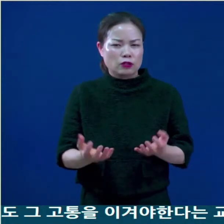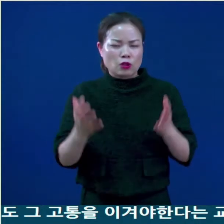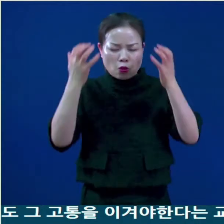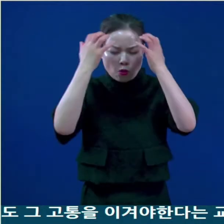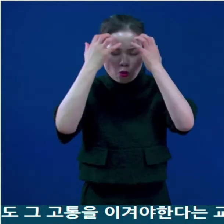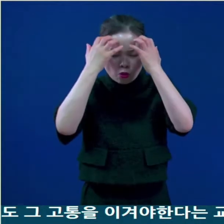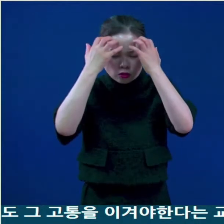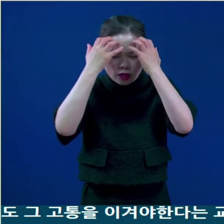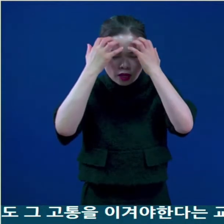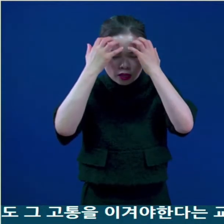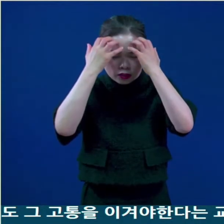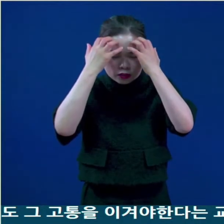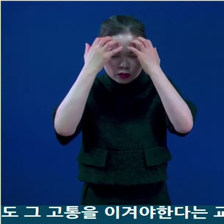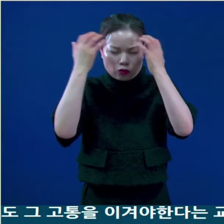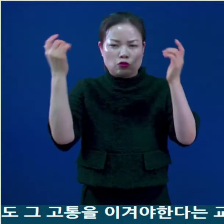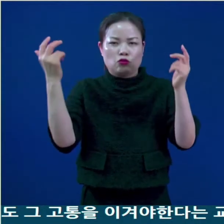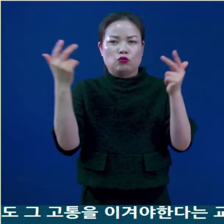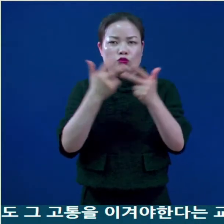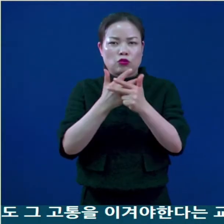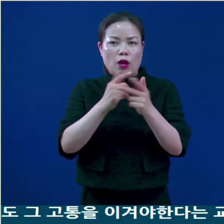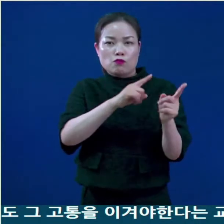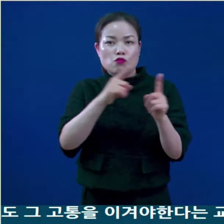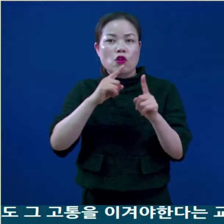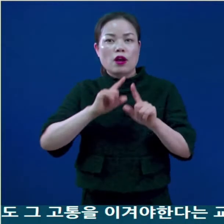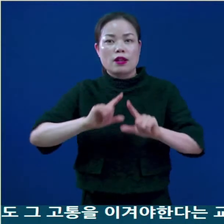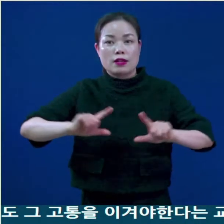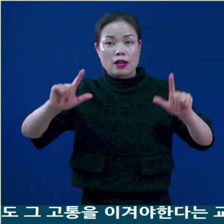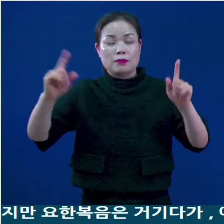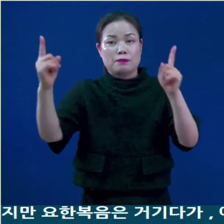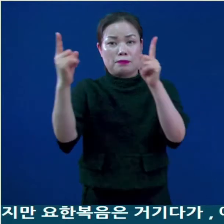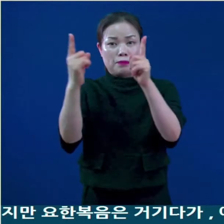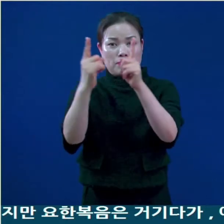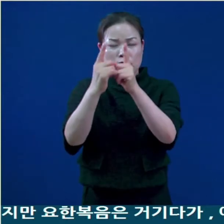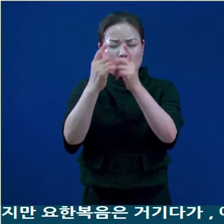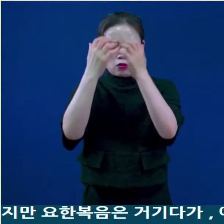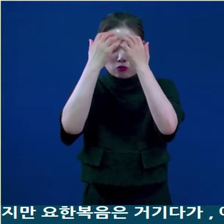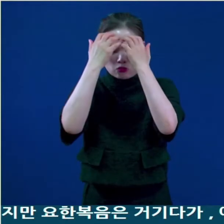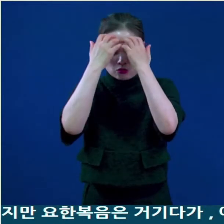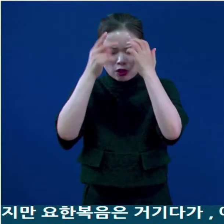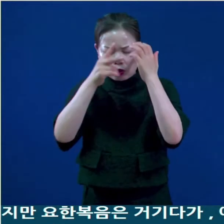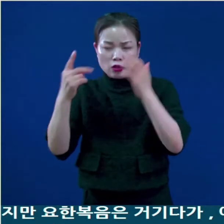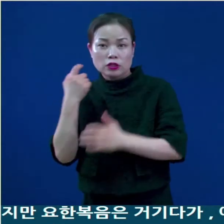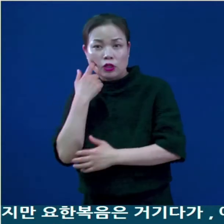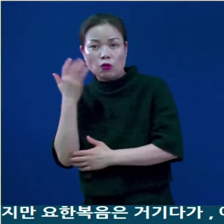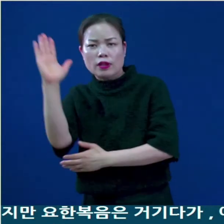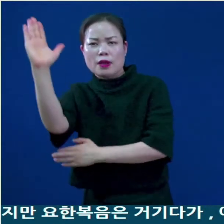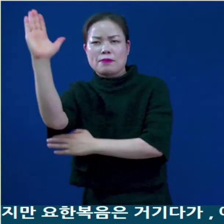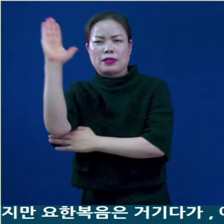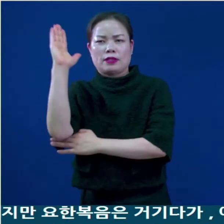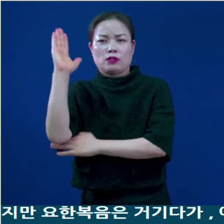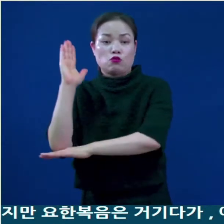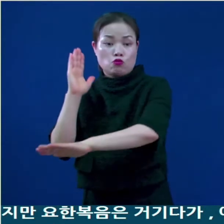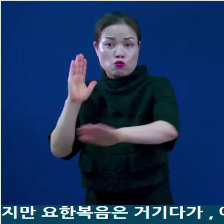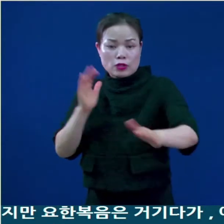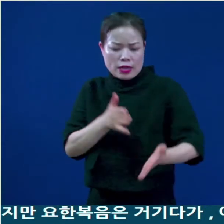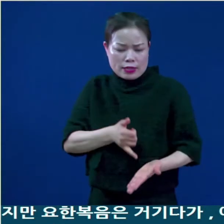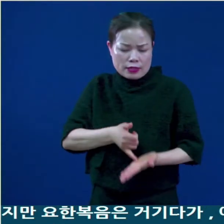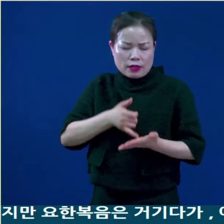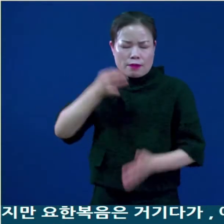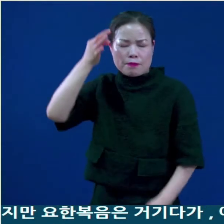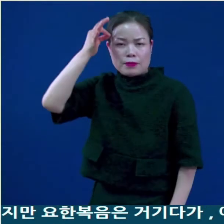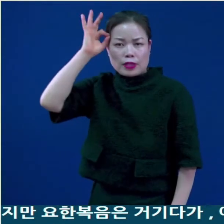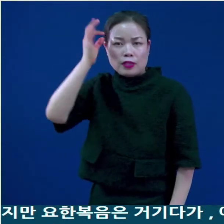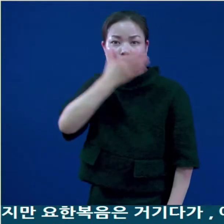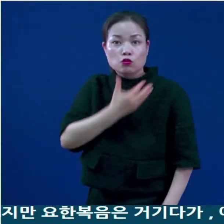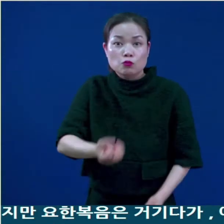고난주간 부활절을 맞이하면서 순환이 곧 영광이라는 요한복음의 메시지를 우리의 인격으로 깨닫는